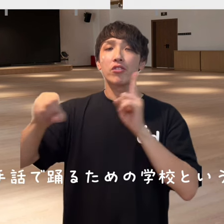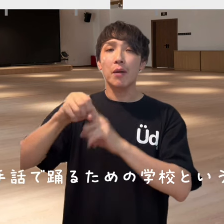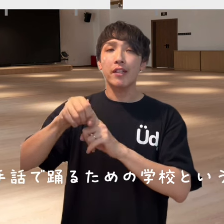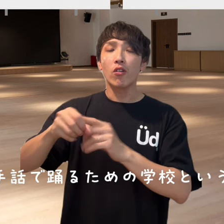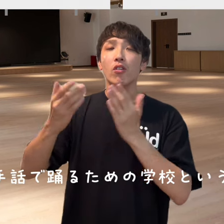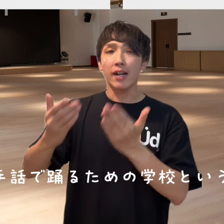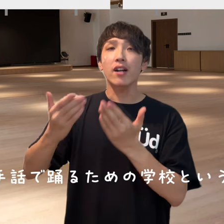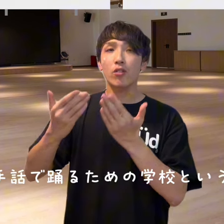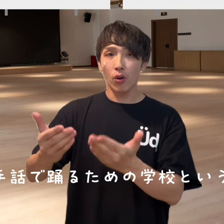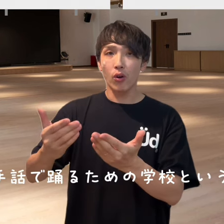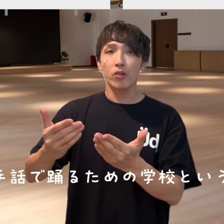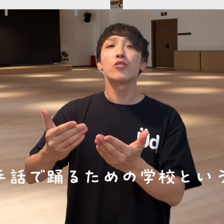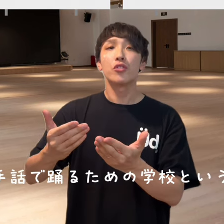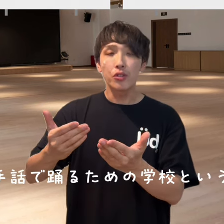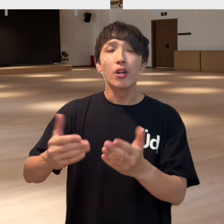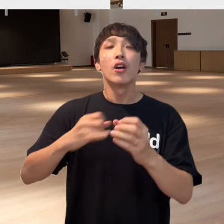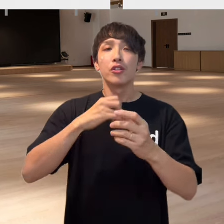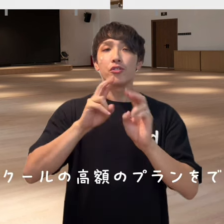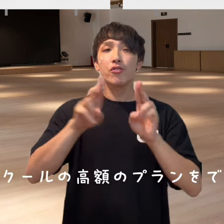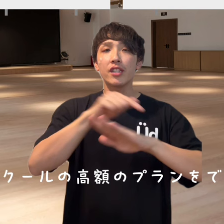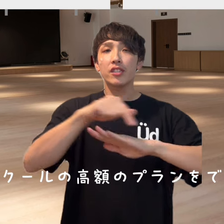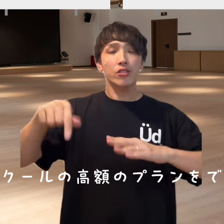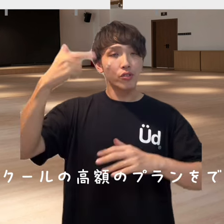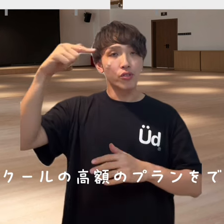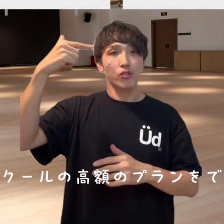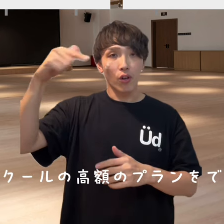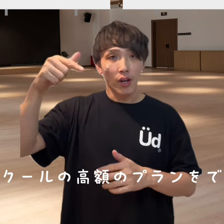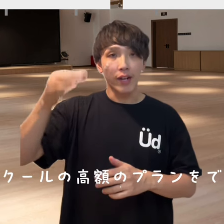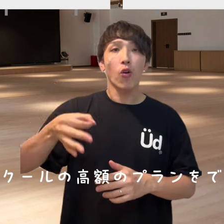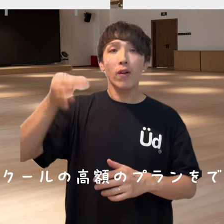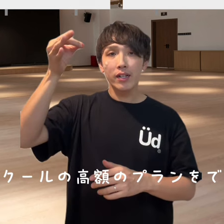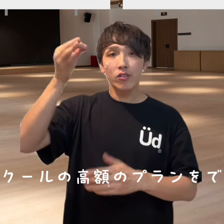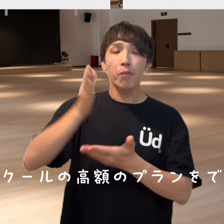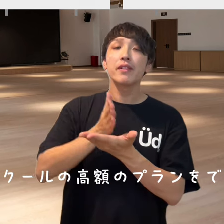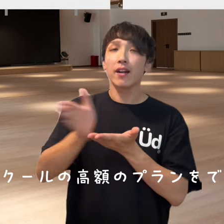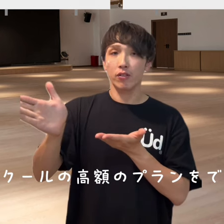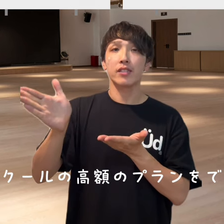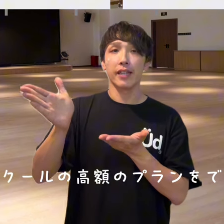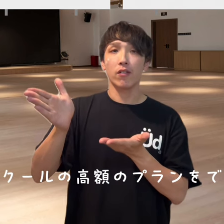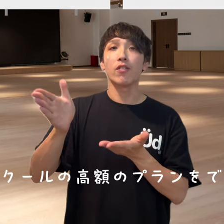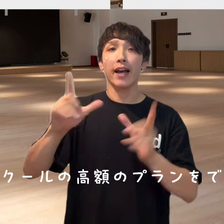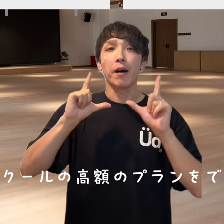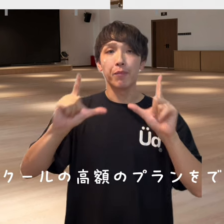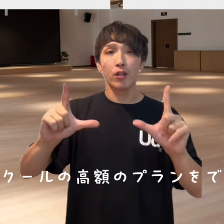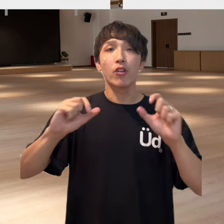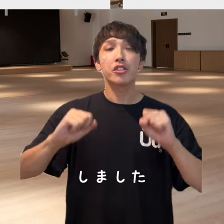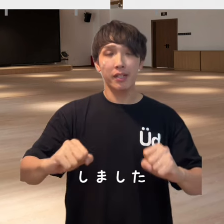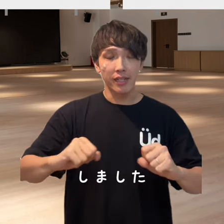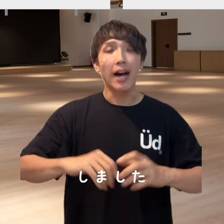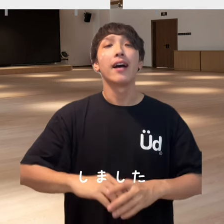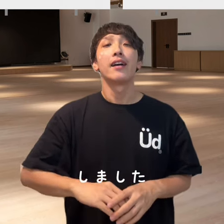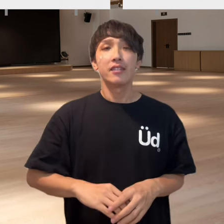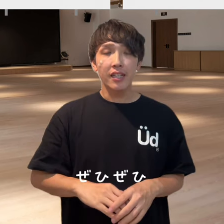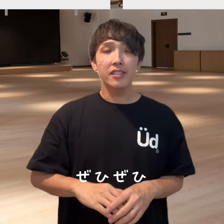ための学校という UD スクールの高額のプランをですね、今回発表しました。ぜひぜひ